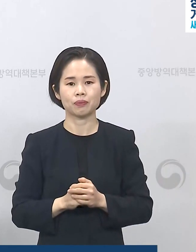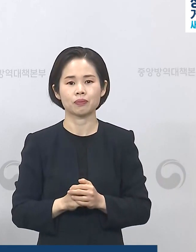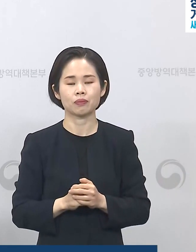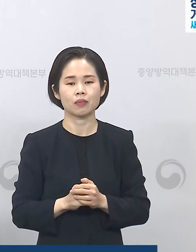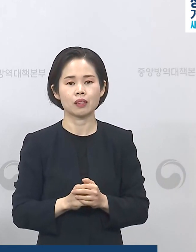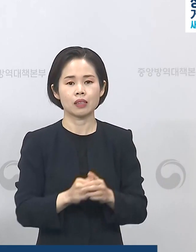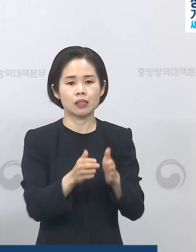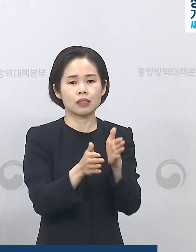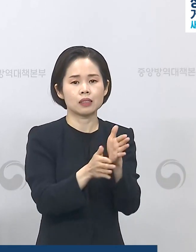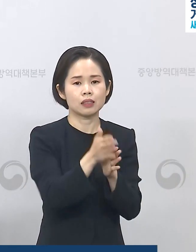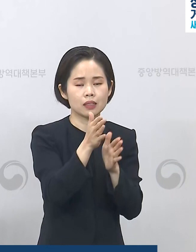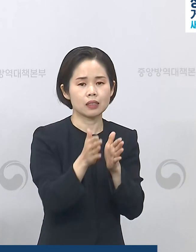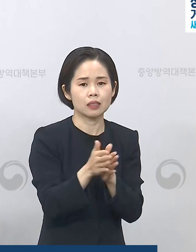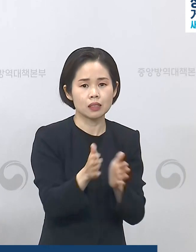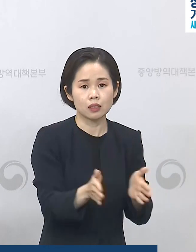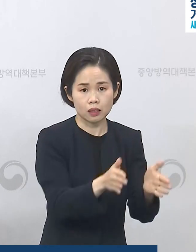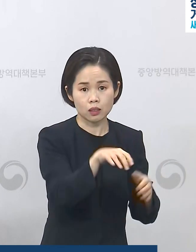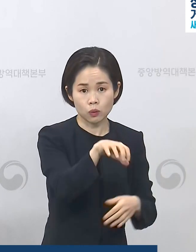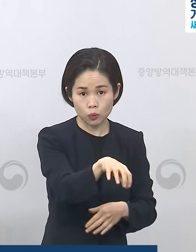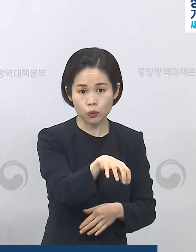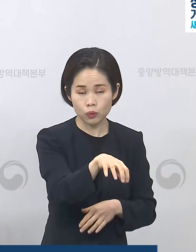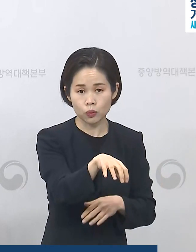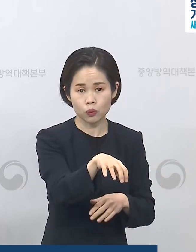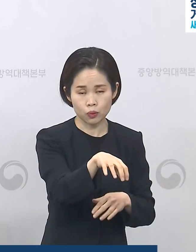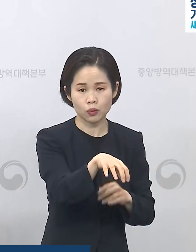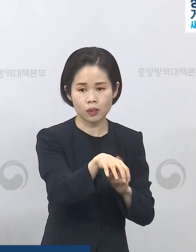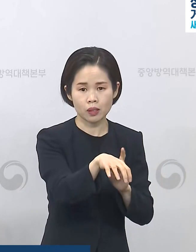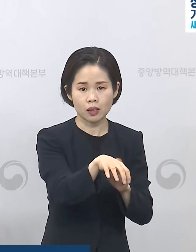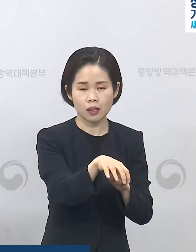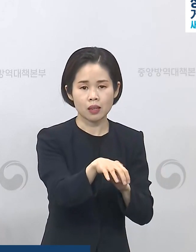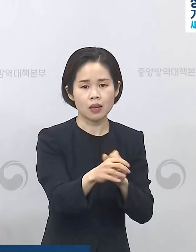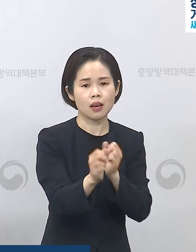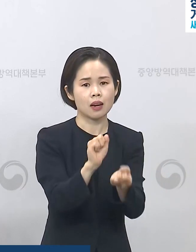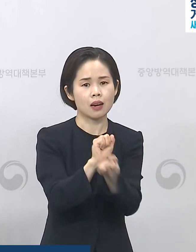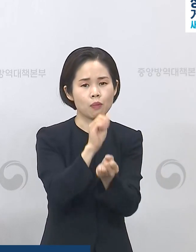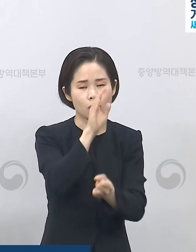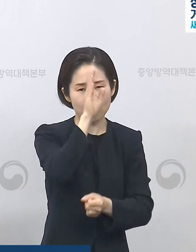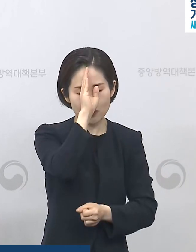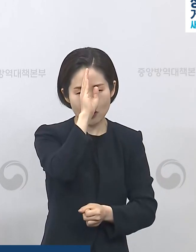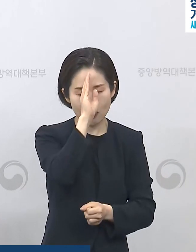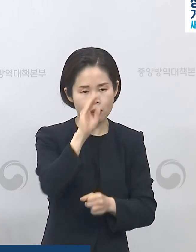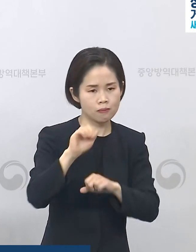시도나 시군구 등의 지자체의 감염병 대응 역량도 같이